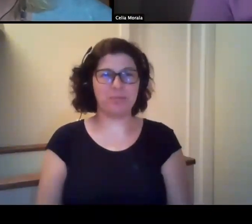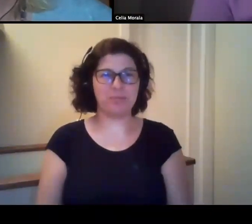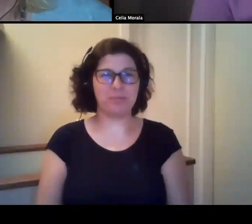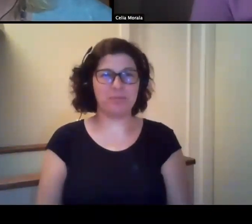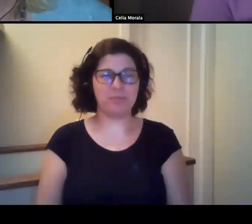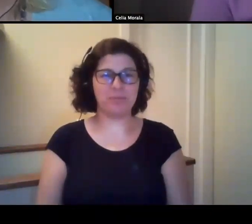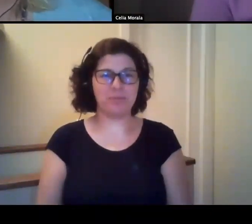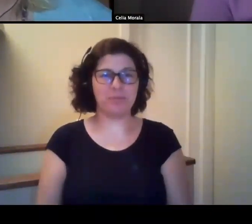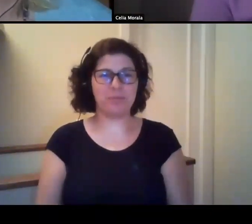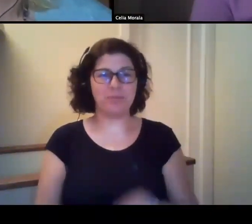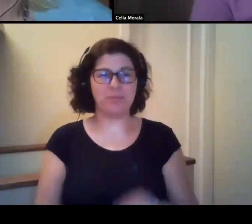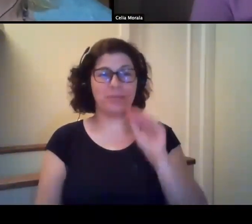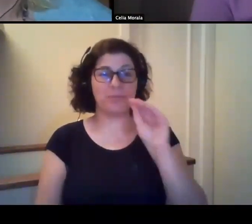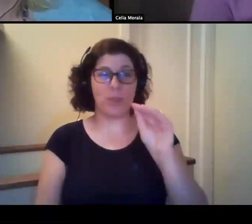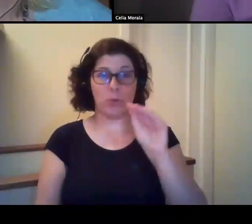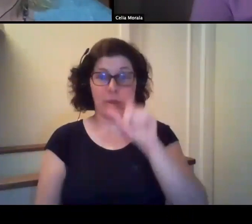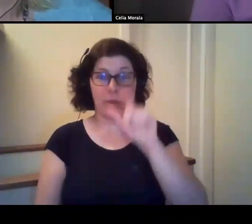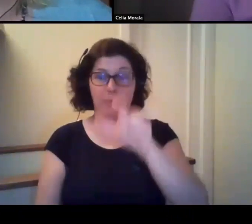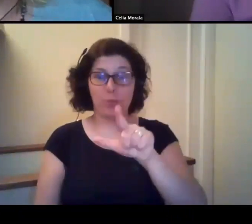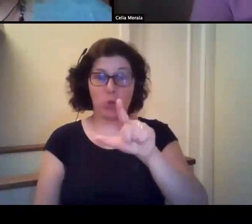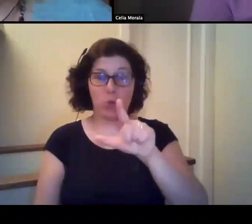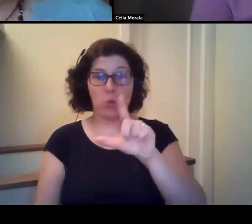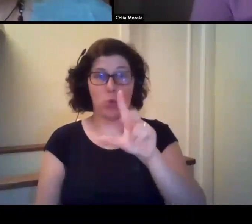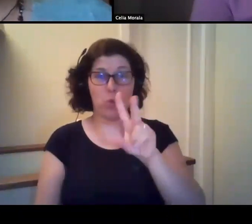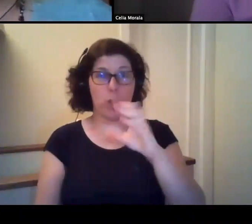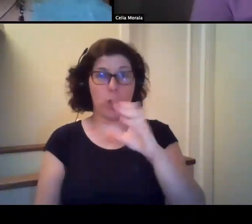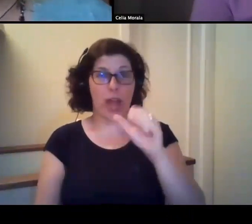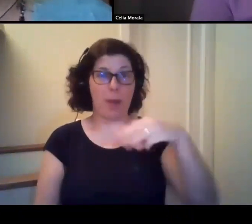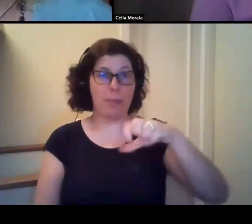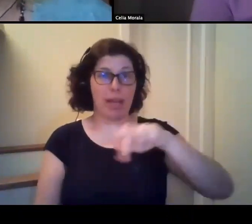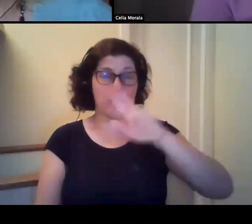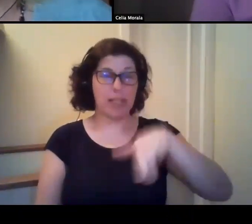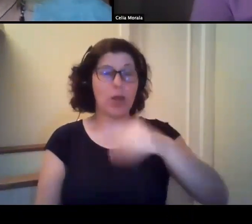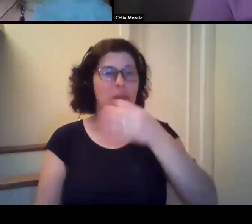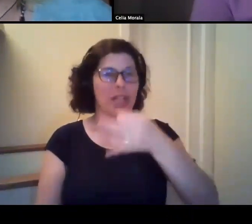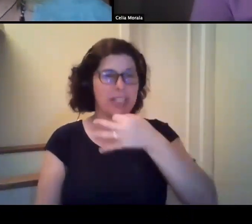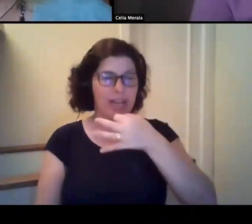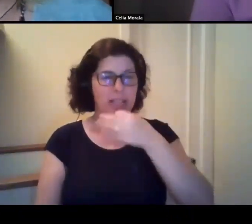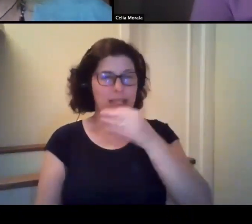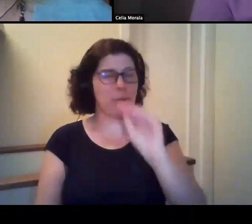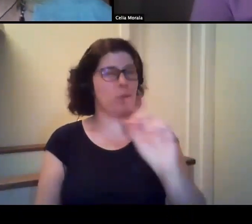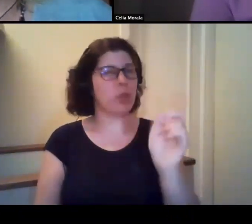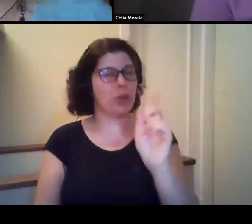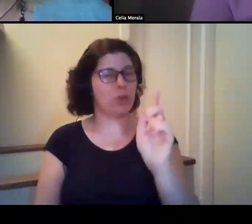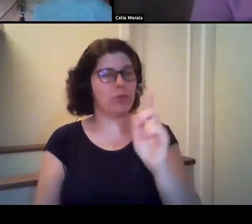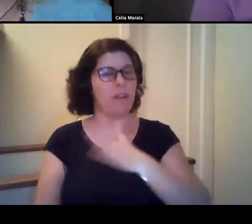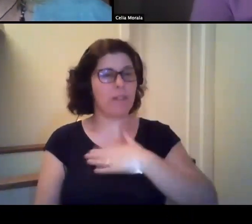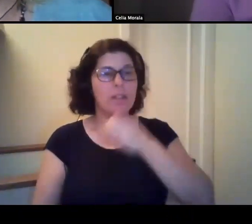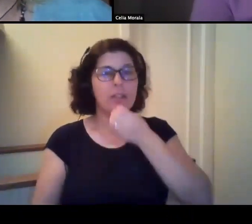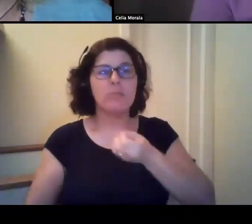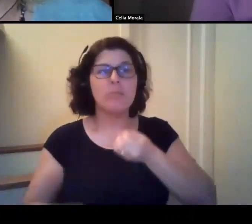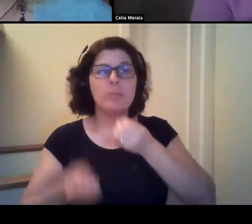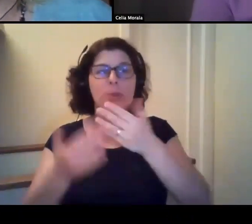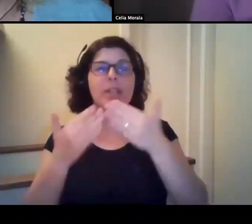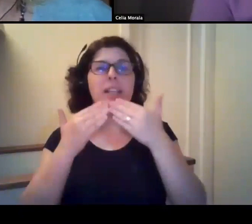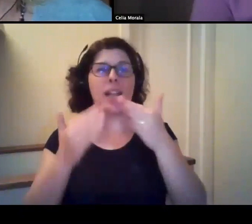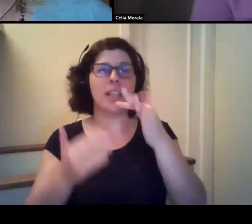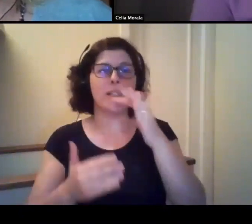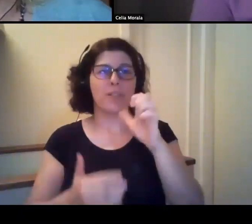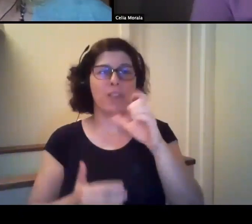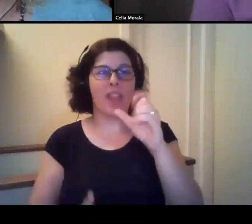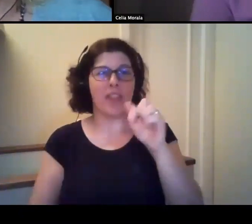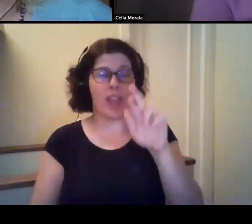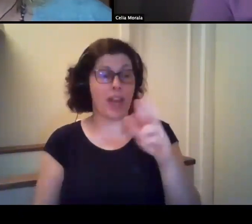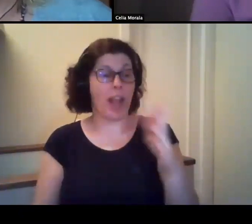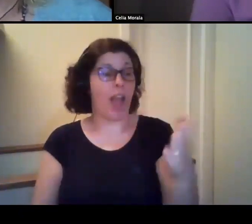Luca Macina dice: hola, buenas tardes. Más que una pregunta, es un agradecimiento a FEDER. Hace tiempo me puse